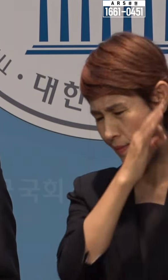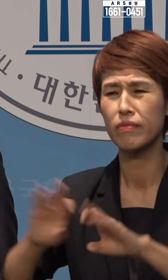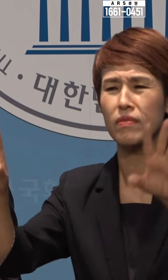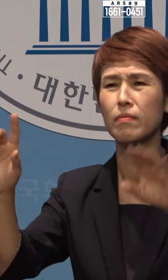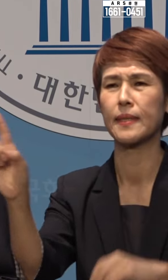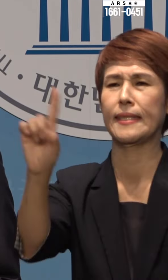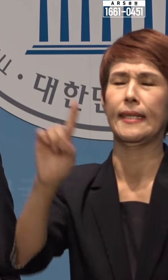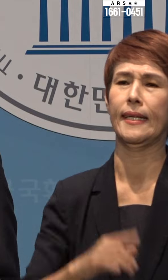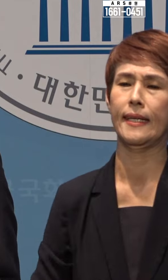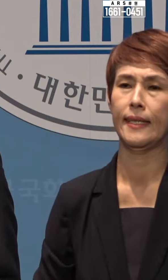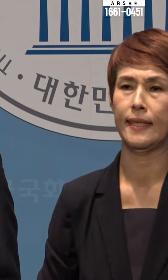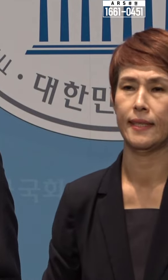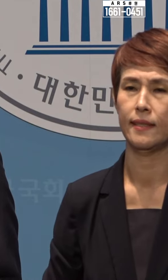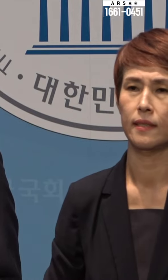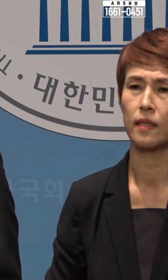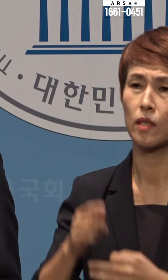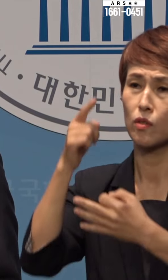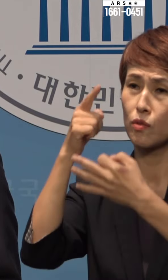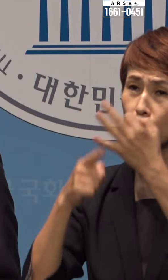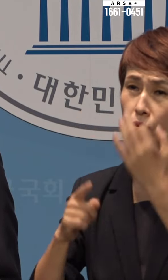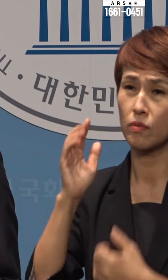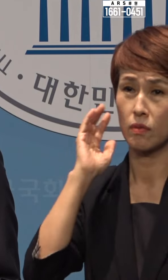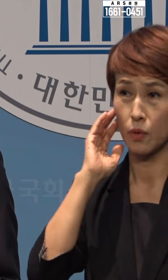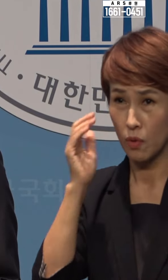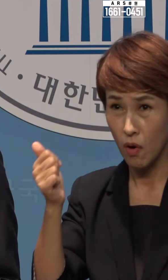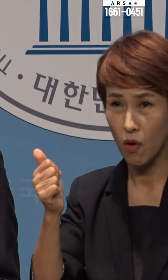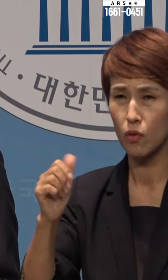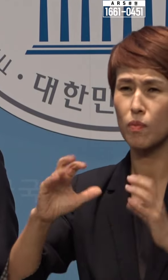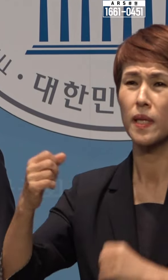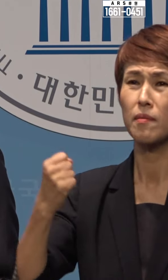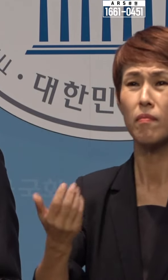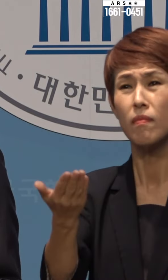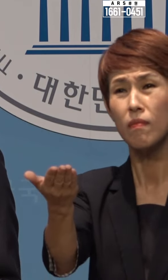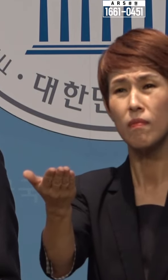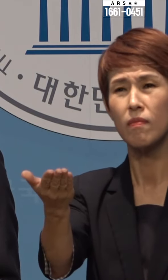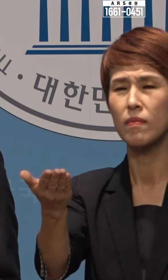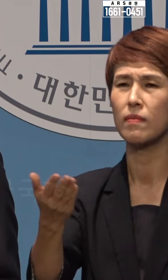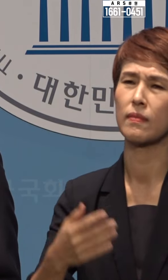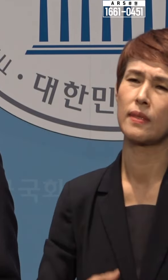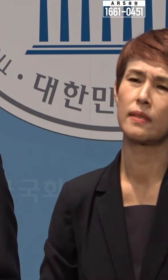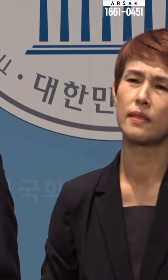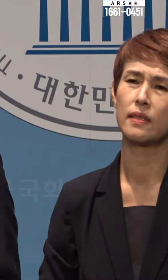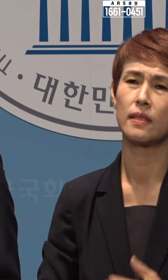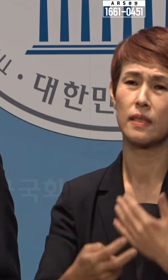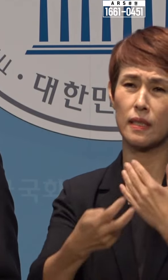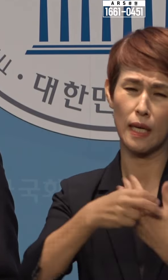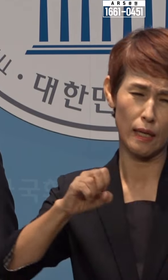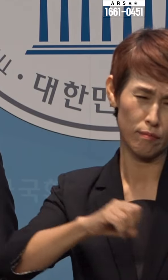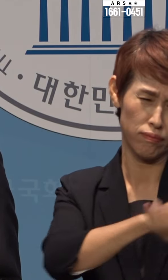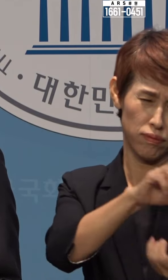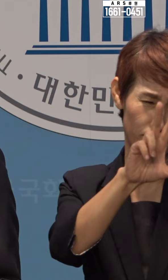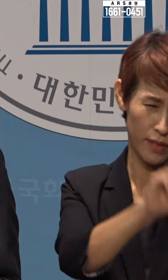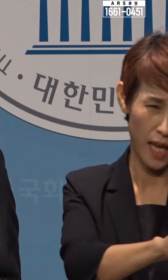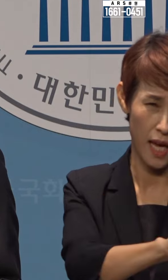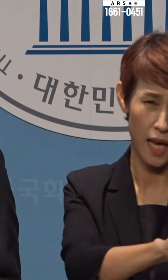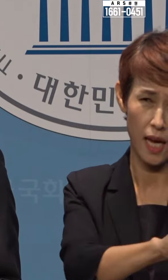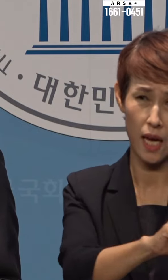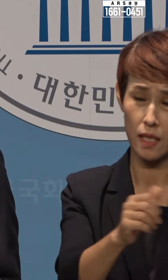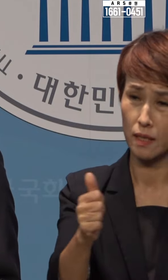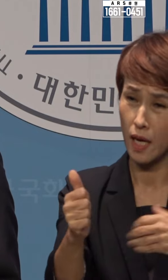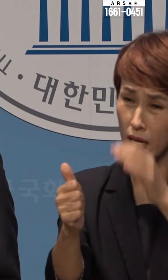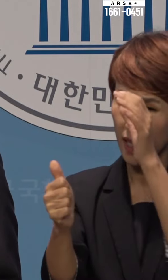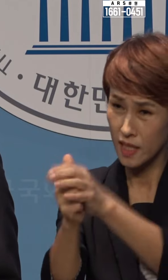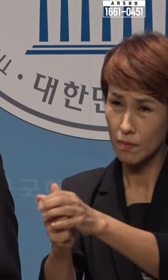아십시오 윤석 대통령과 국민의 힘은 의료체계 붕괴의 책임이 본인들에게